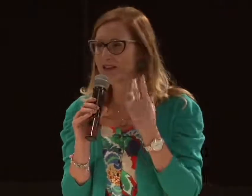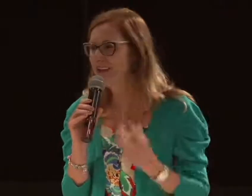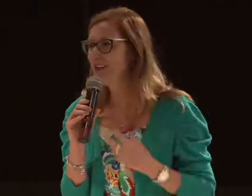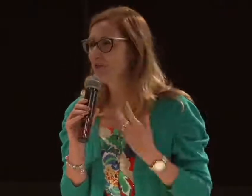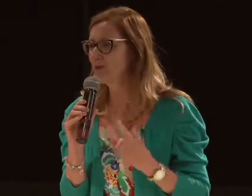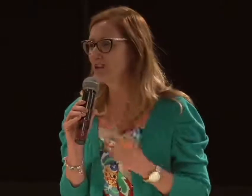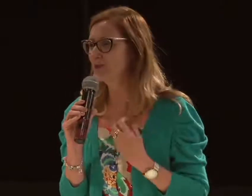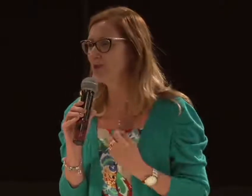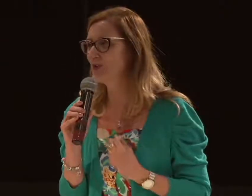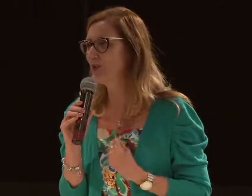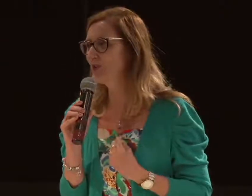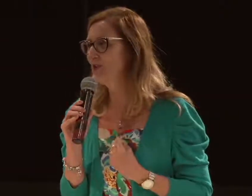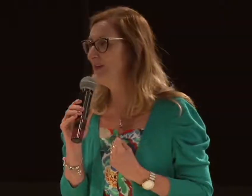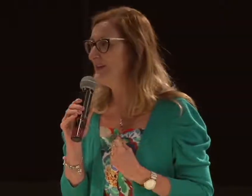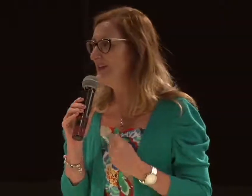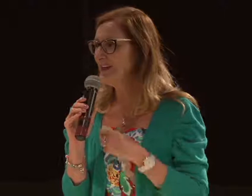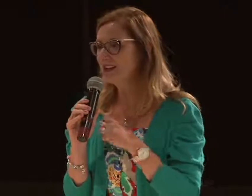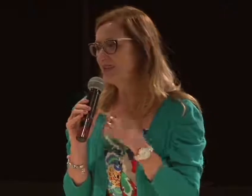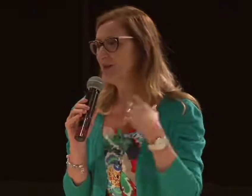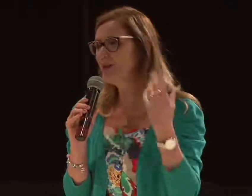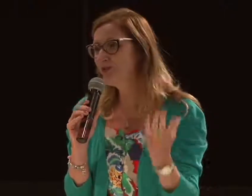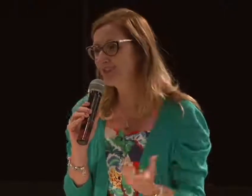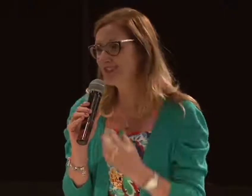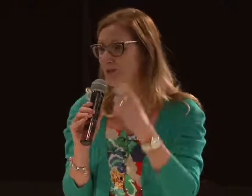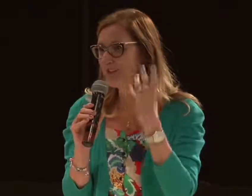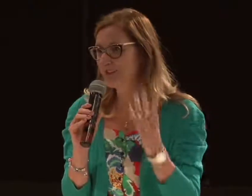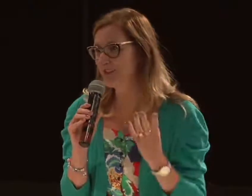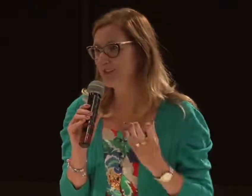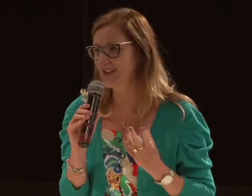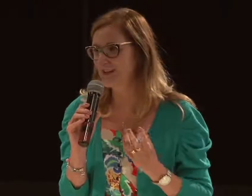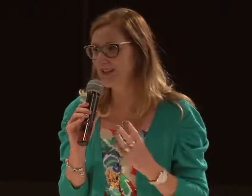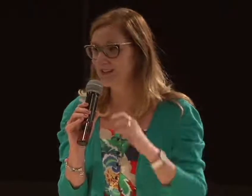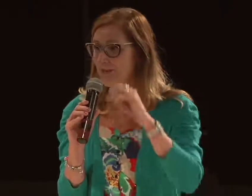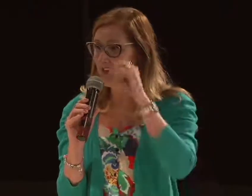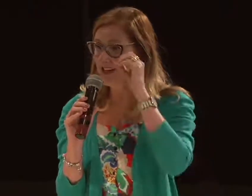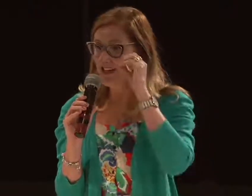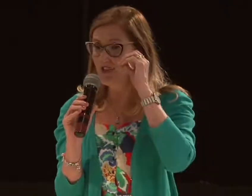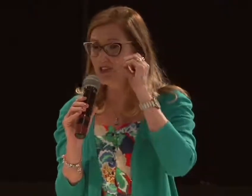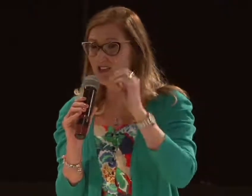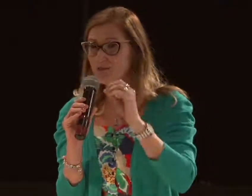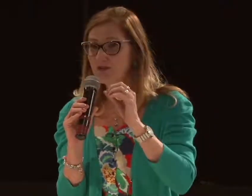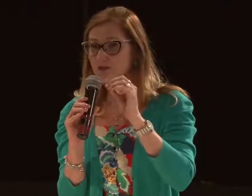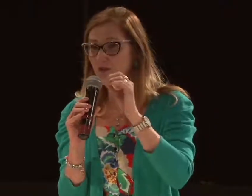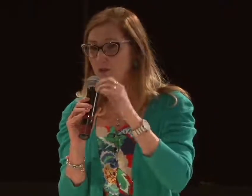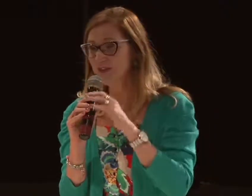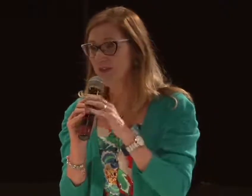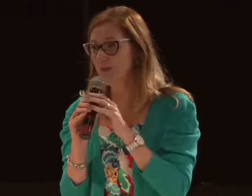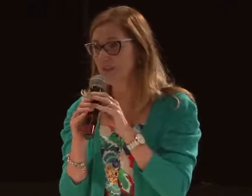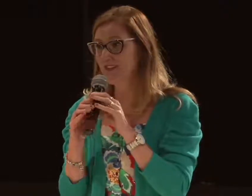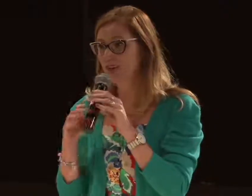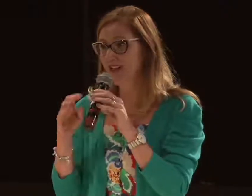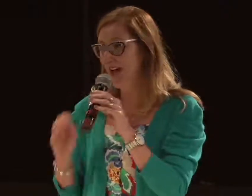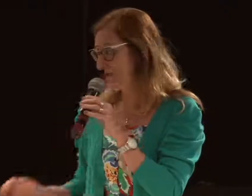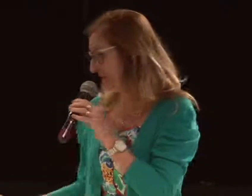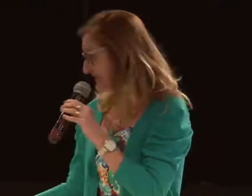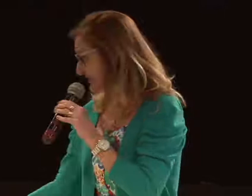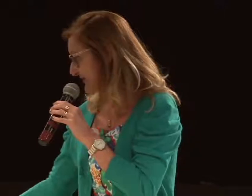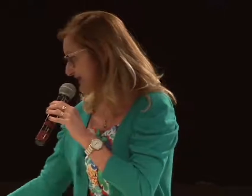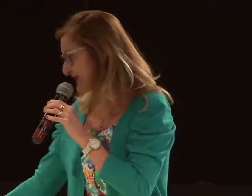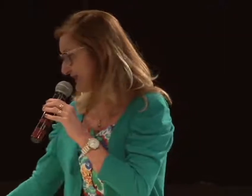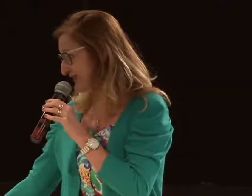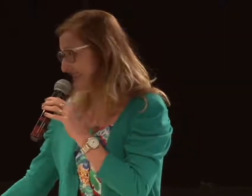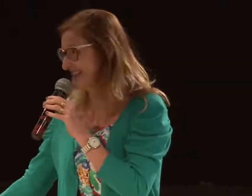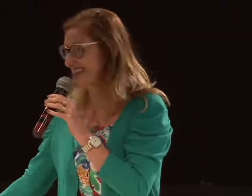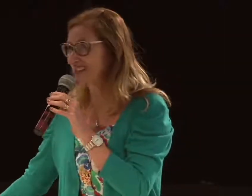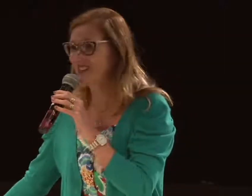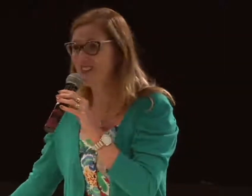Esse é lindo, mexe, muito rico. E assim, tem mil coisas aí pensando na nossa cabeça. Nós temos um comitê para se reunir rapidamente com o